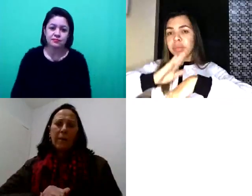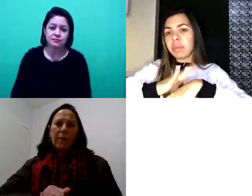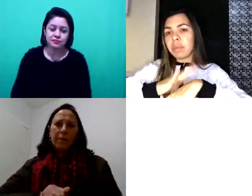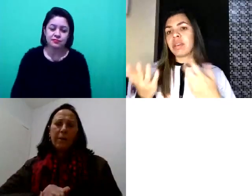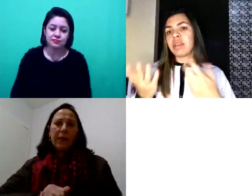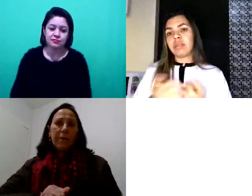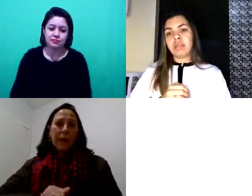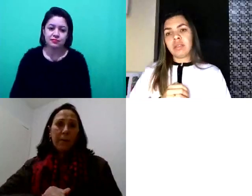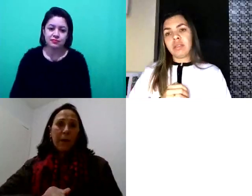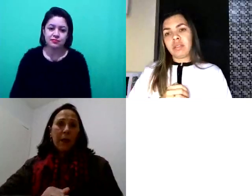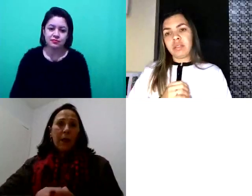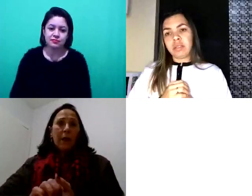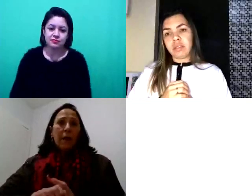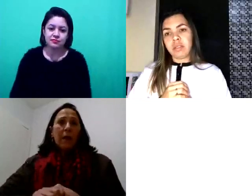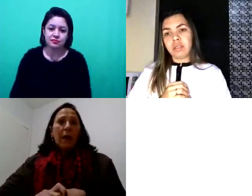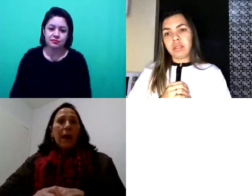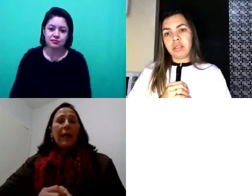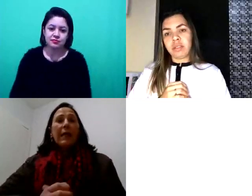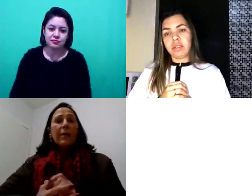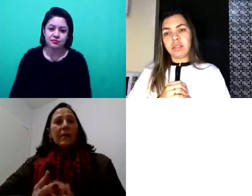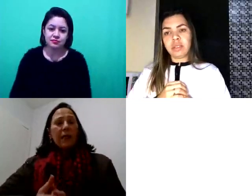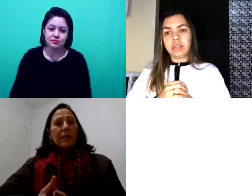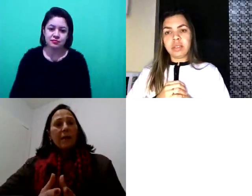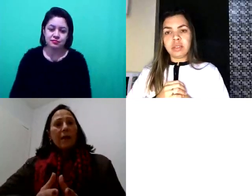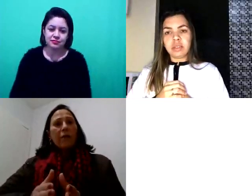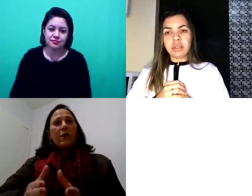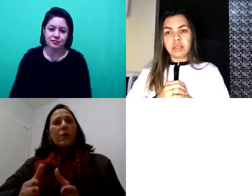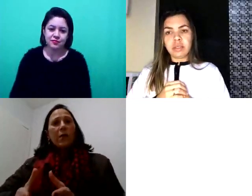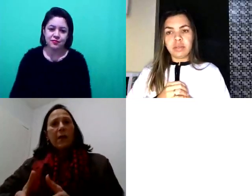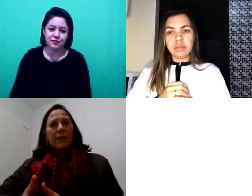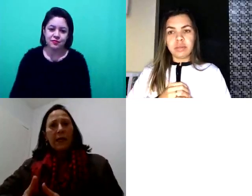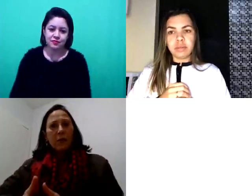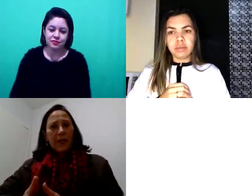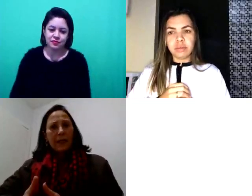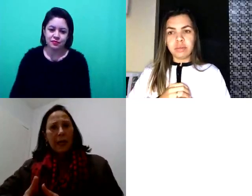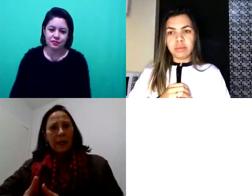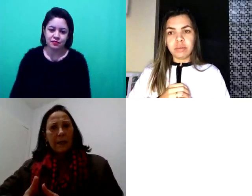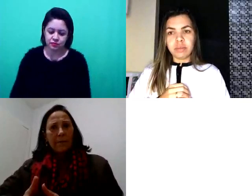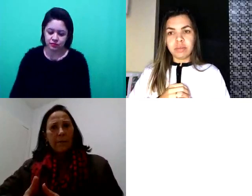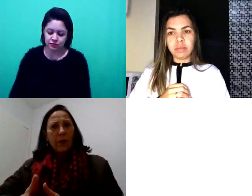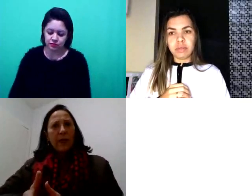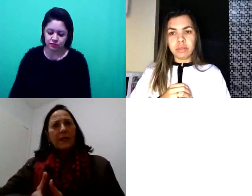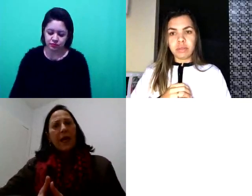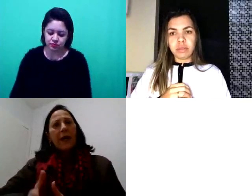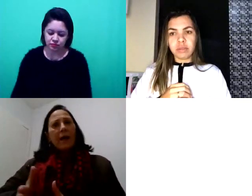de pandemia. A linha de pesquisa, eu vou disponibilizar todas elas. Porque